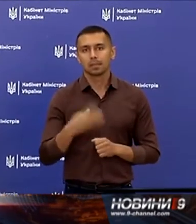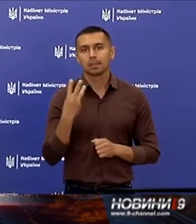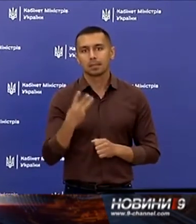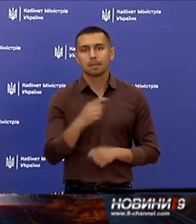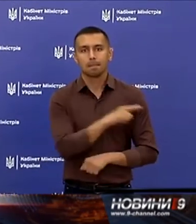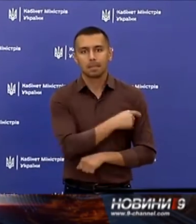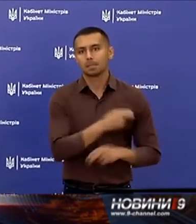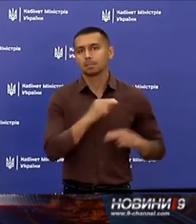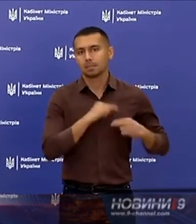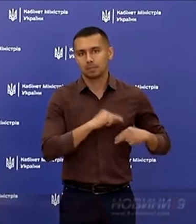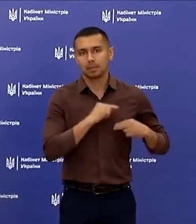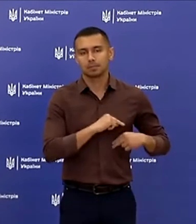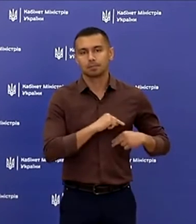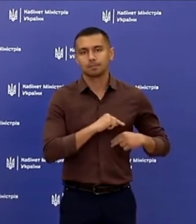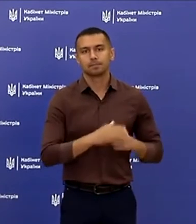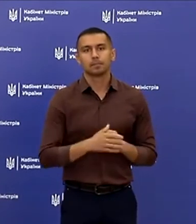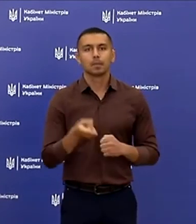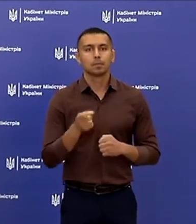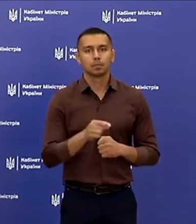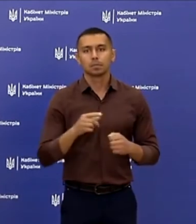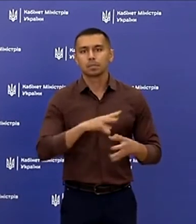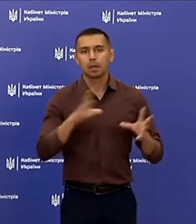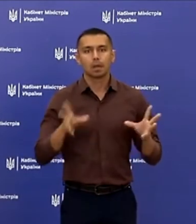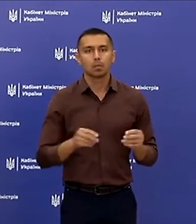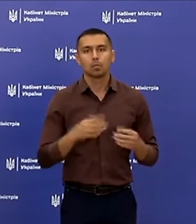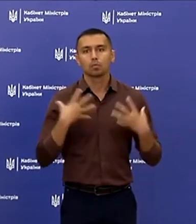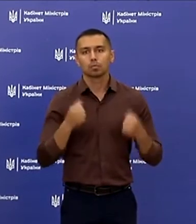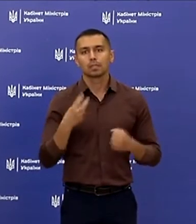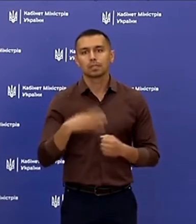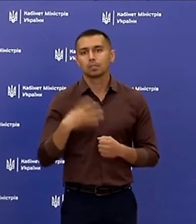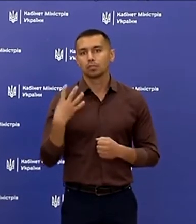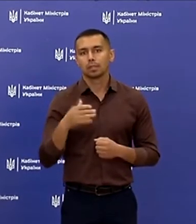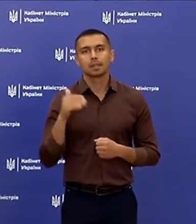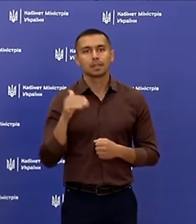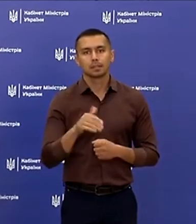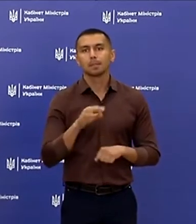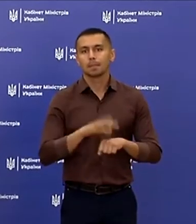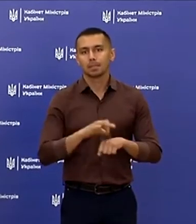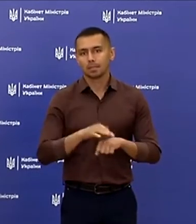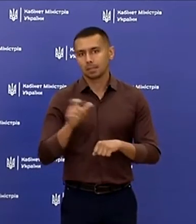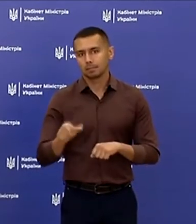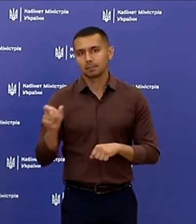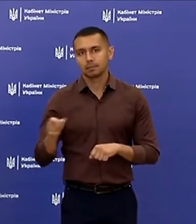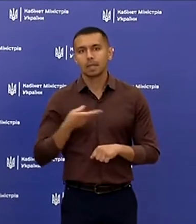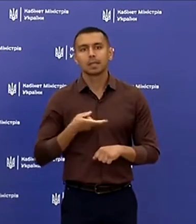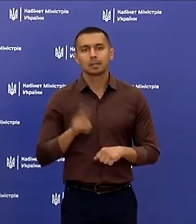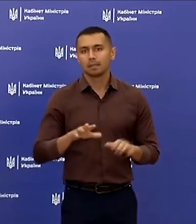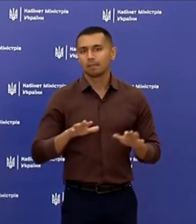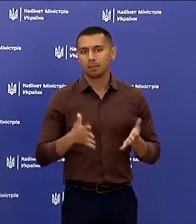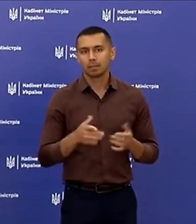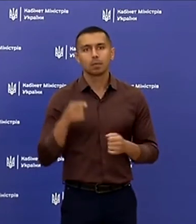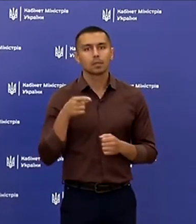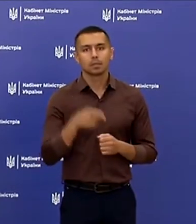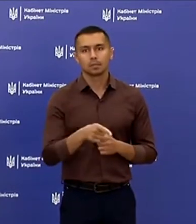8153 медичних працівника. При цьому загалом одужало 34 тисячі пацієнтів, а летальних випадків